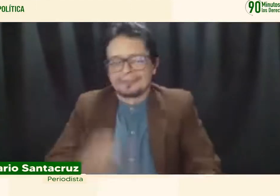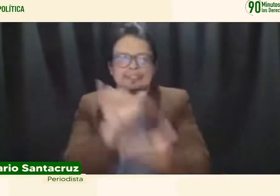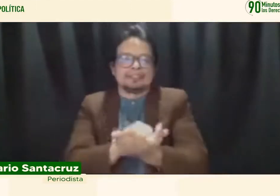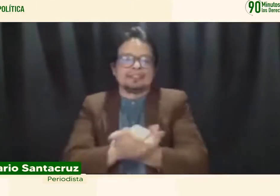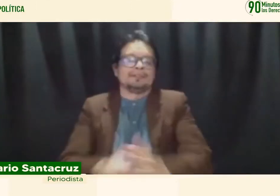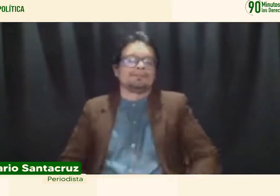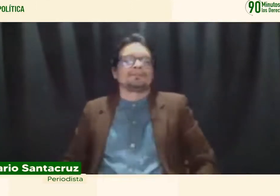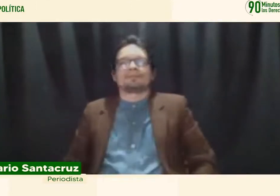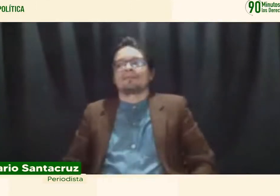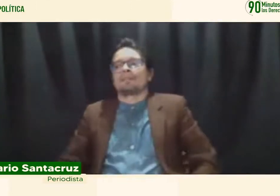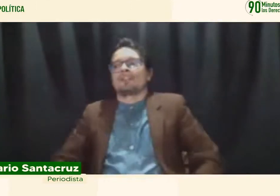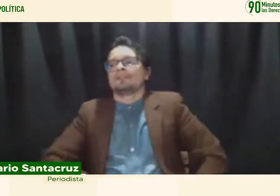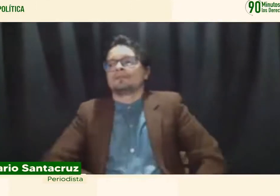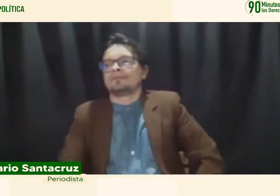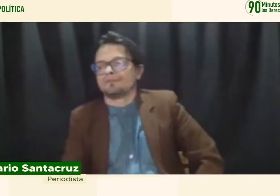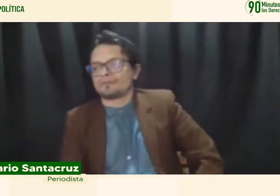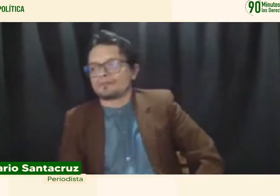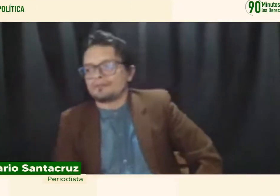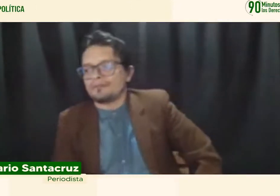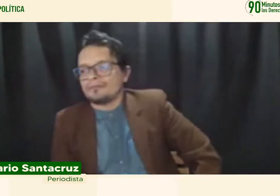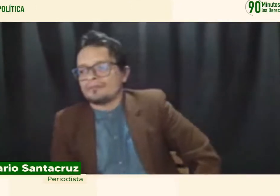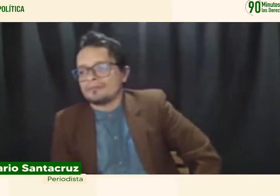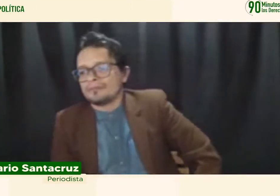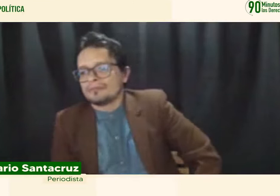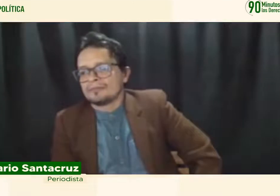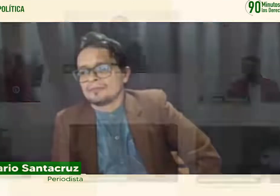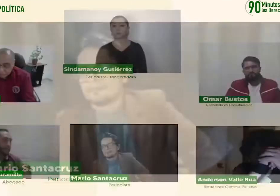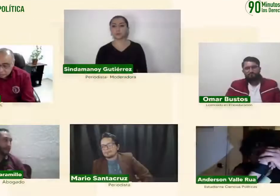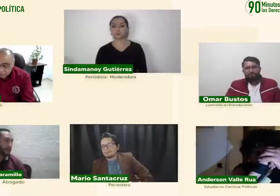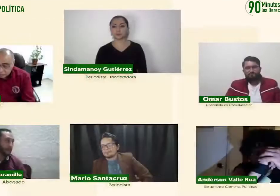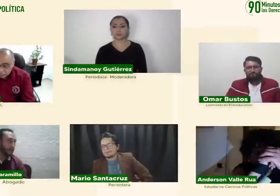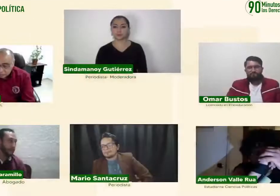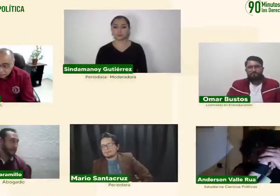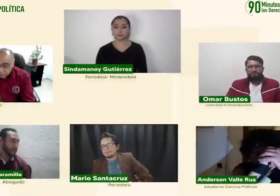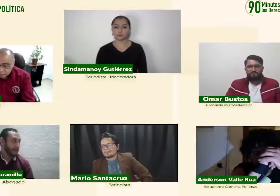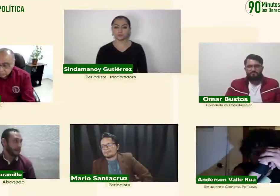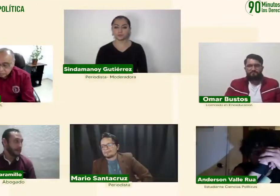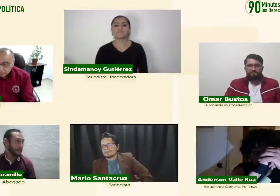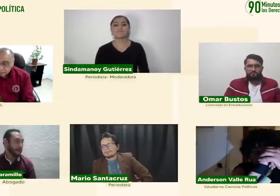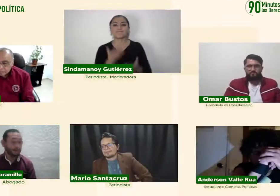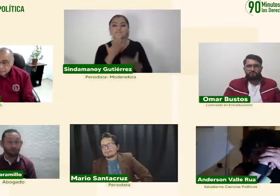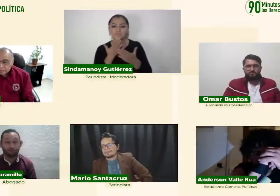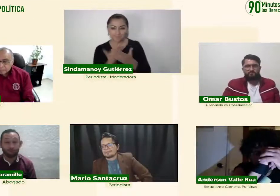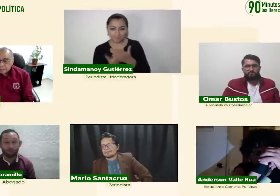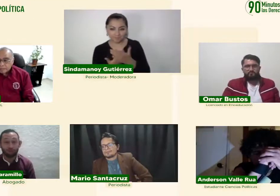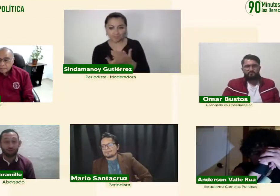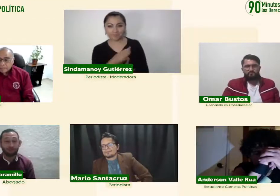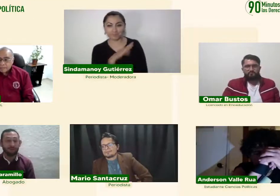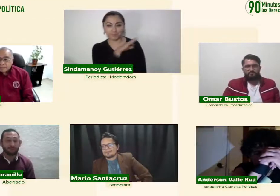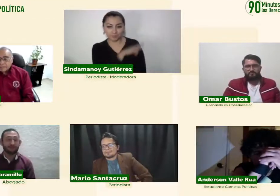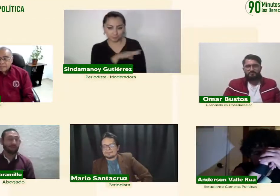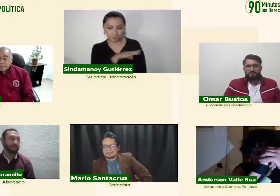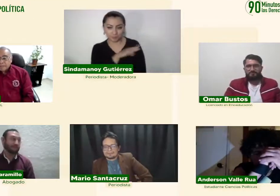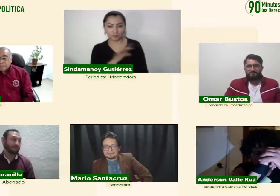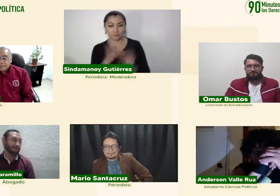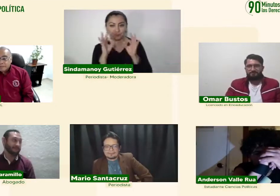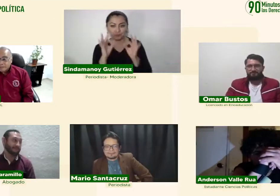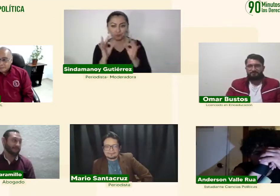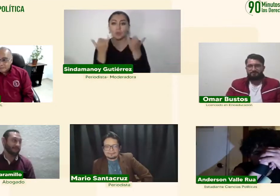pues deberíamos aprender de esto y que la federación tenga una estrategia más de campo más de orientación muchas